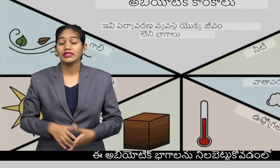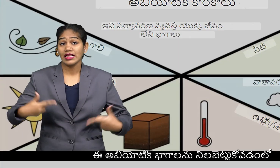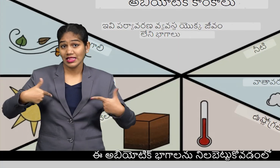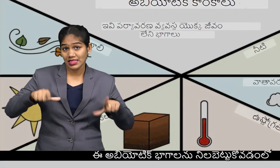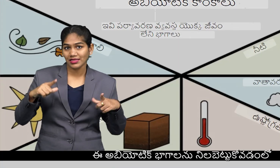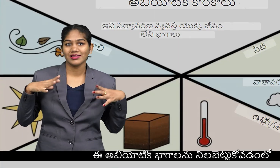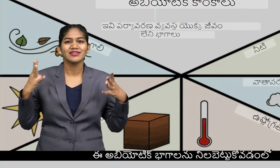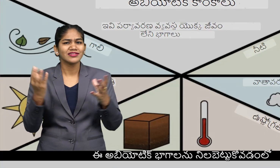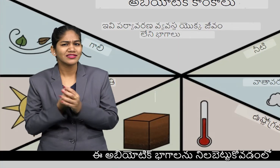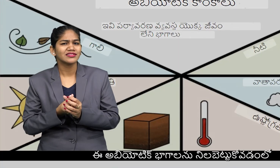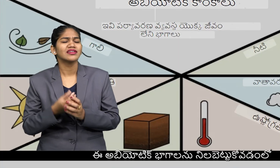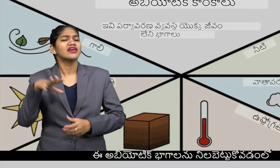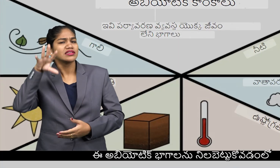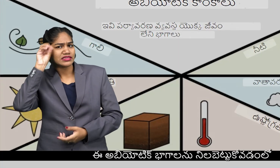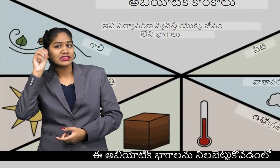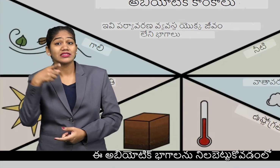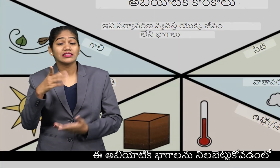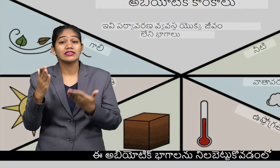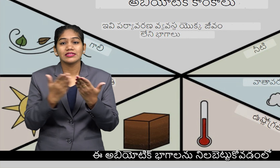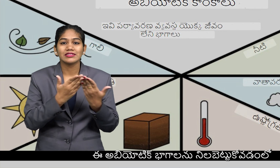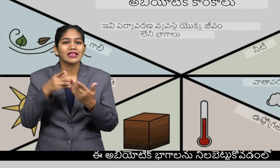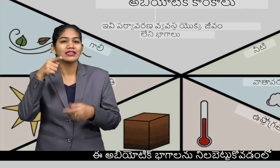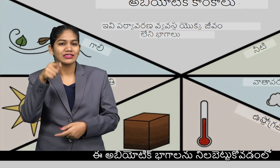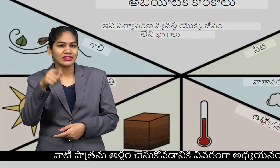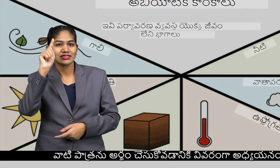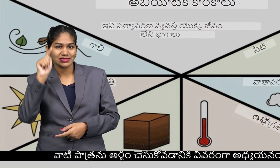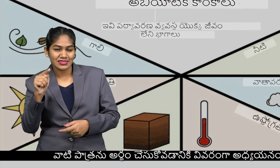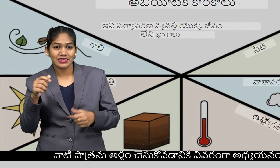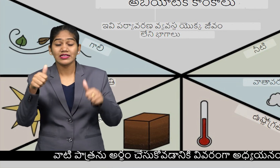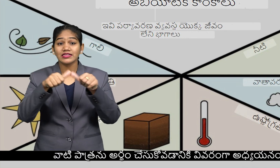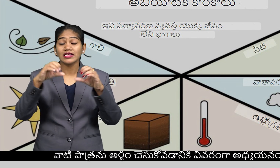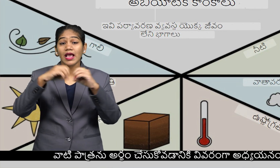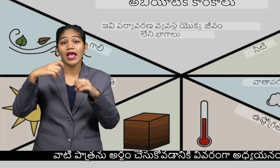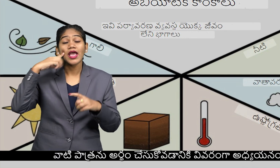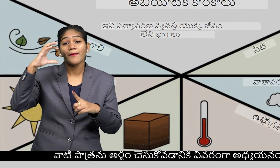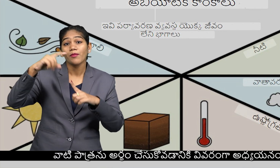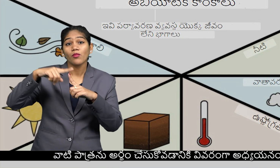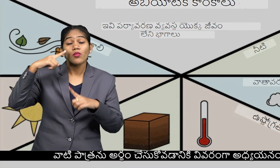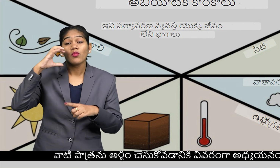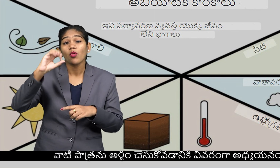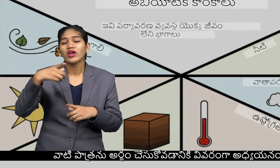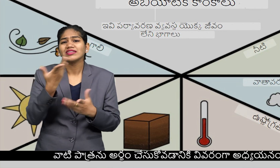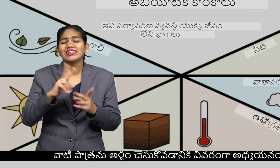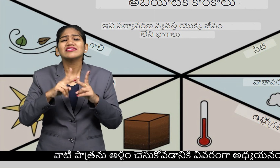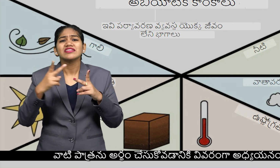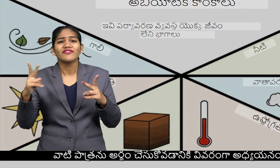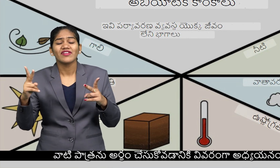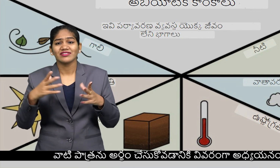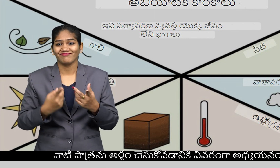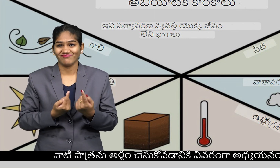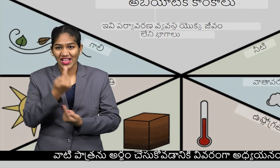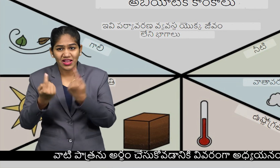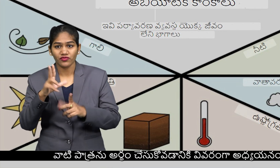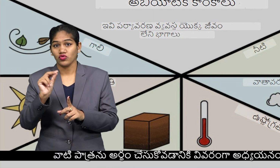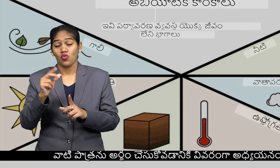ఈ అబయోటిక్ భాగాలను నిలబెట్టుకోవడంలో వాటి పాత్రను అర్థం చేసుకోవడానికి వివరంగా